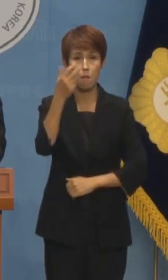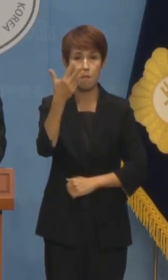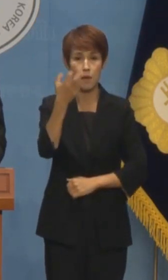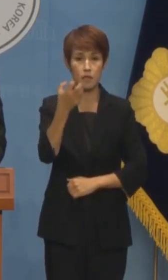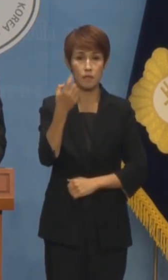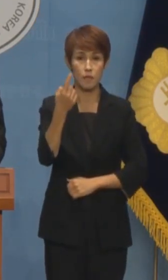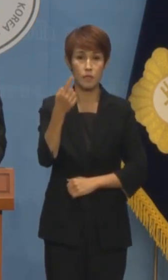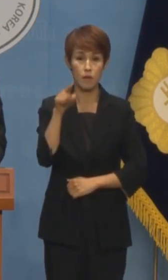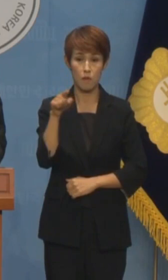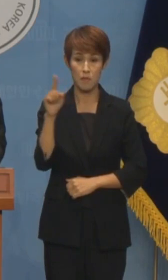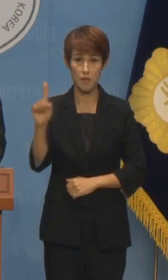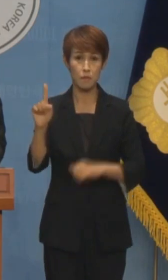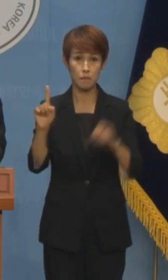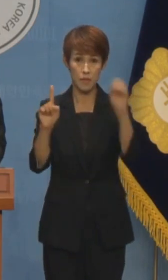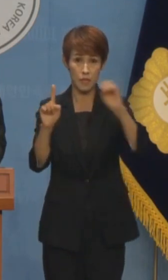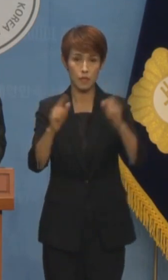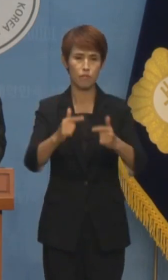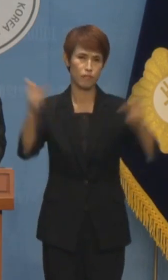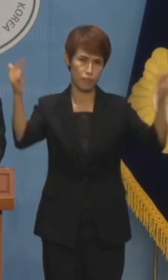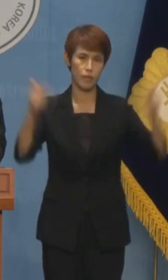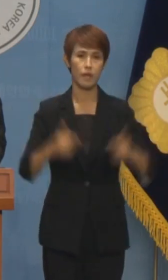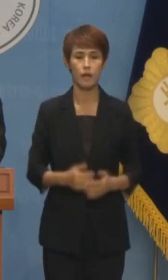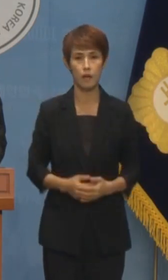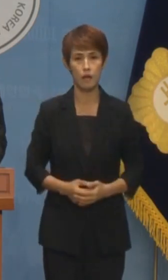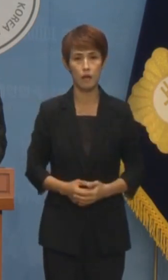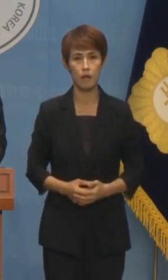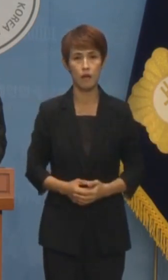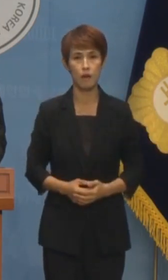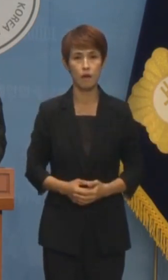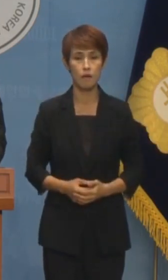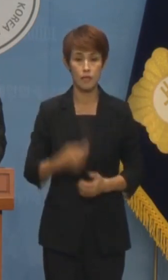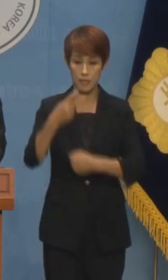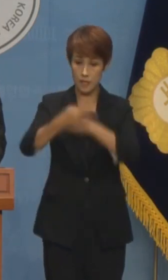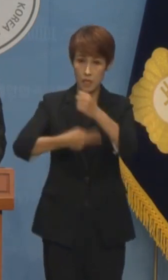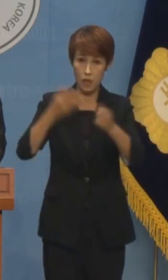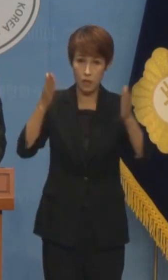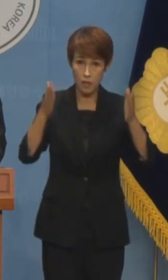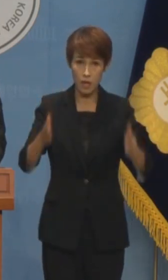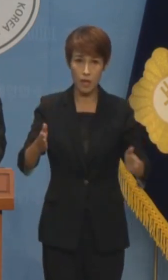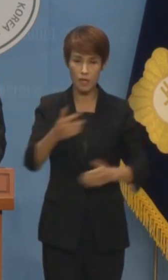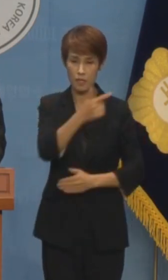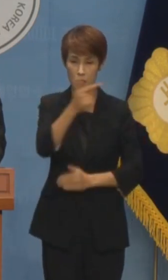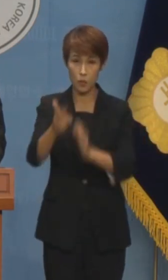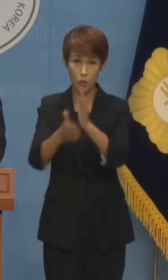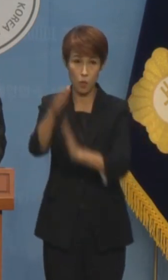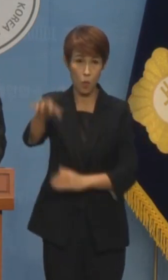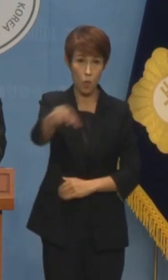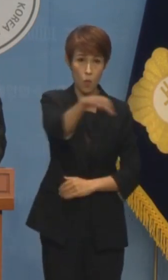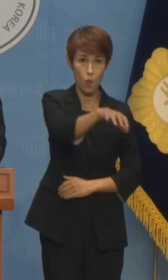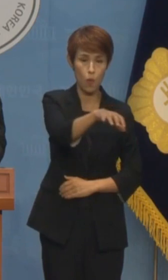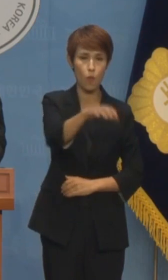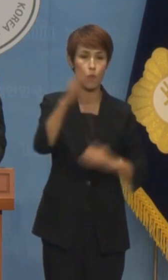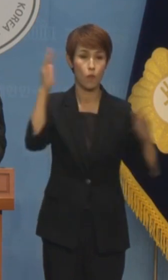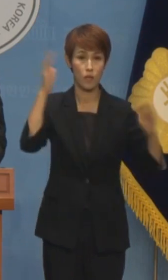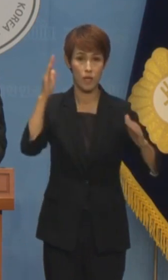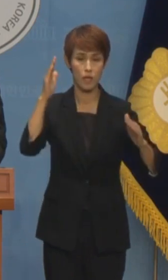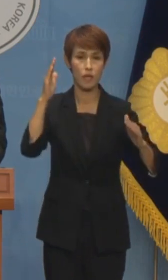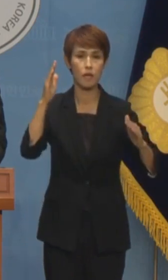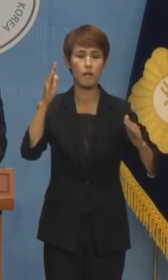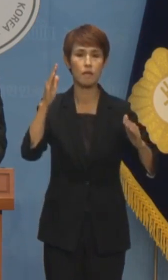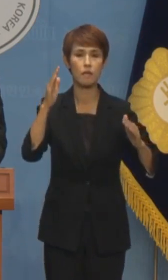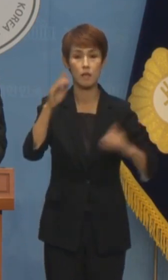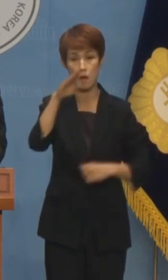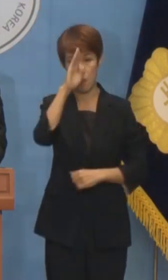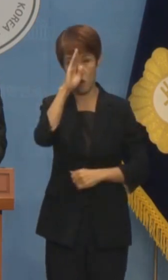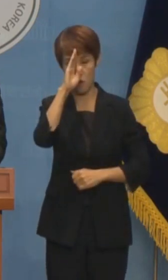81.2%의 증가율을 보였습니다. 지난 2년간 대도시에서 10대 청소년의 ADHD